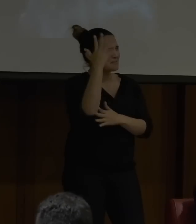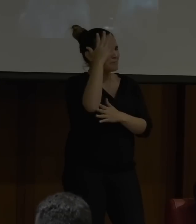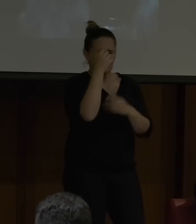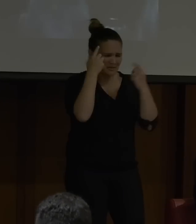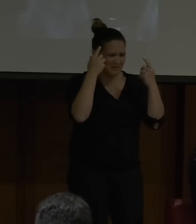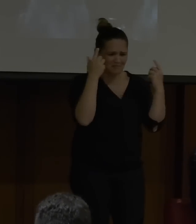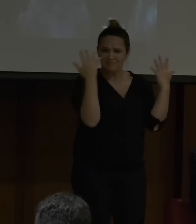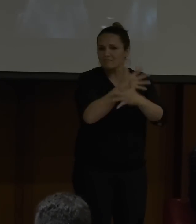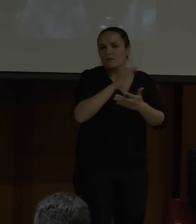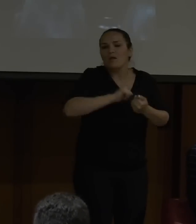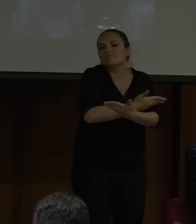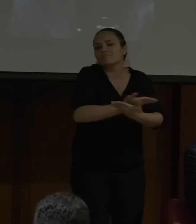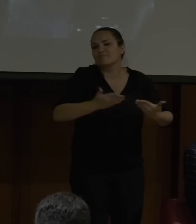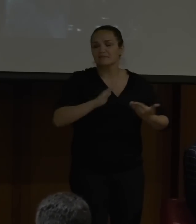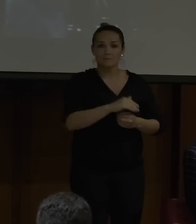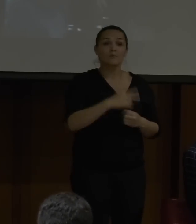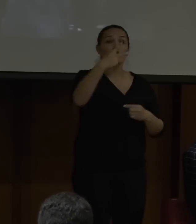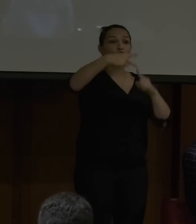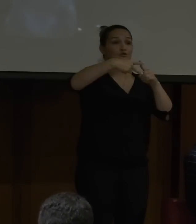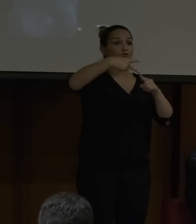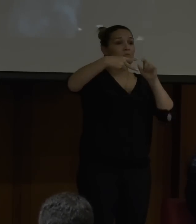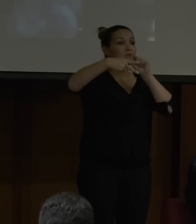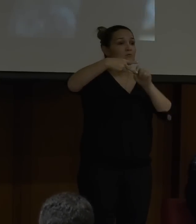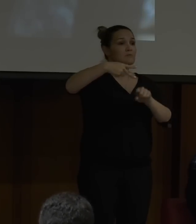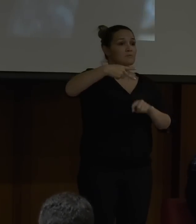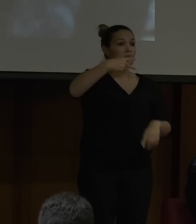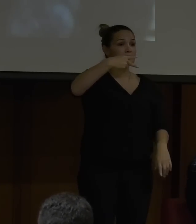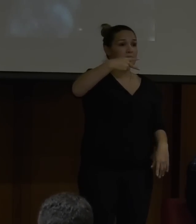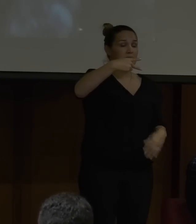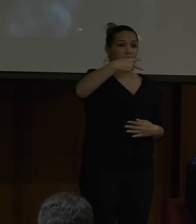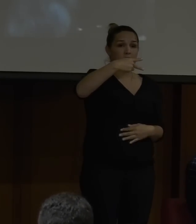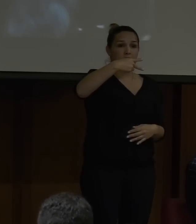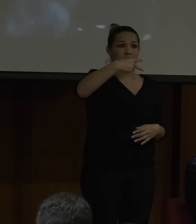Bueno, aquí tenemos 2 preguntas más, las últimas para terminar.